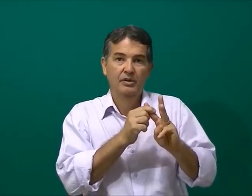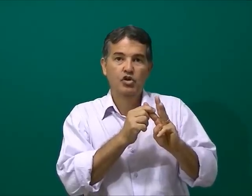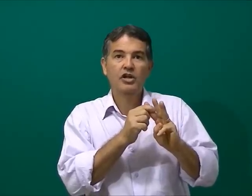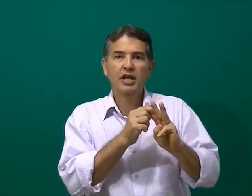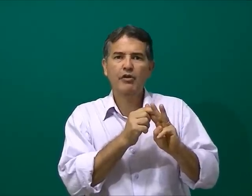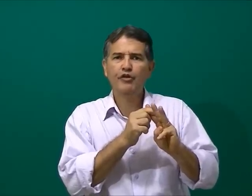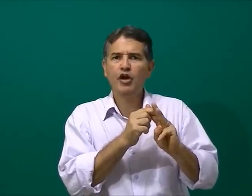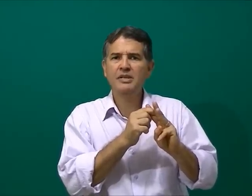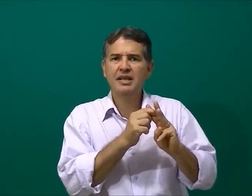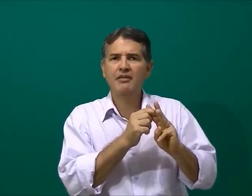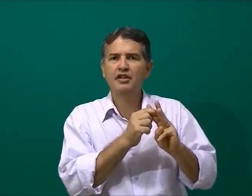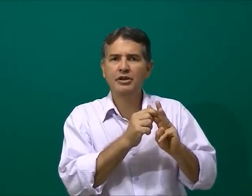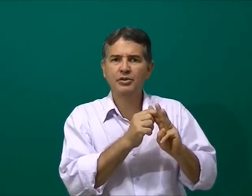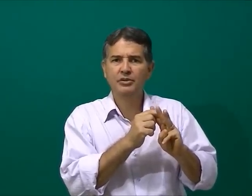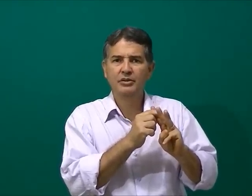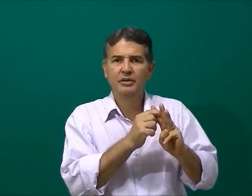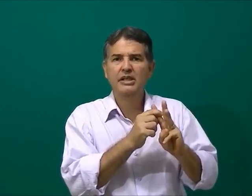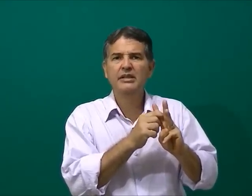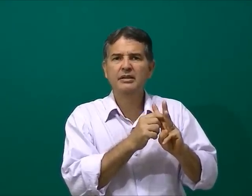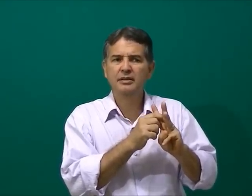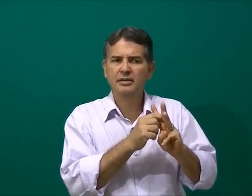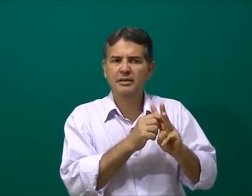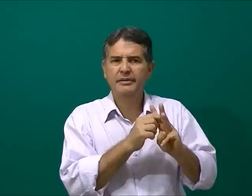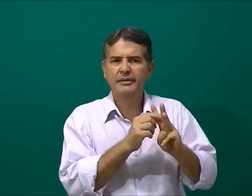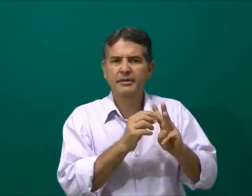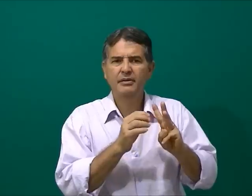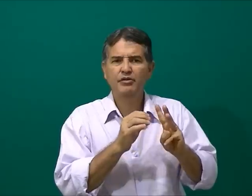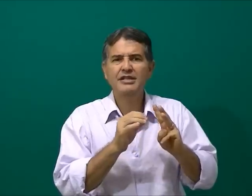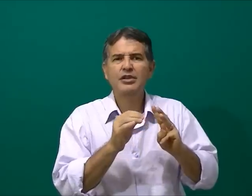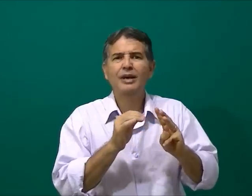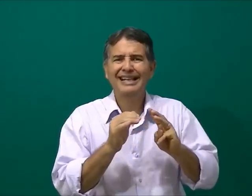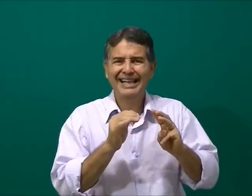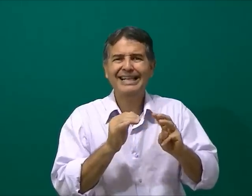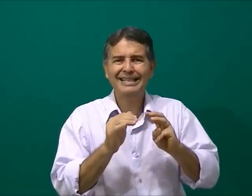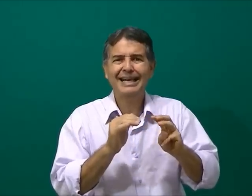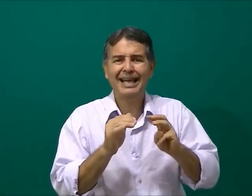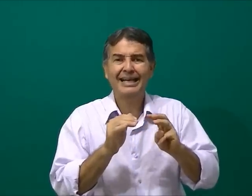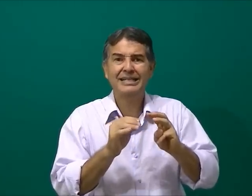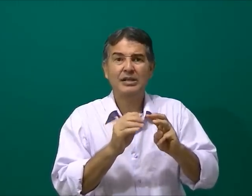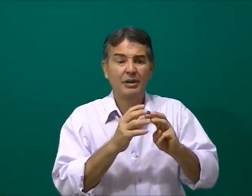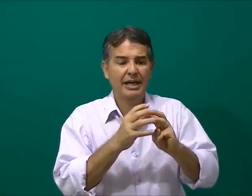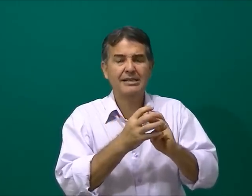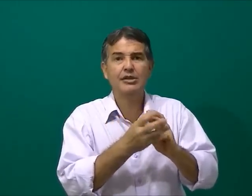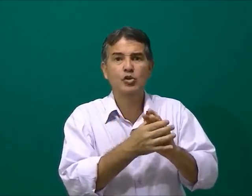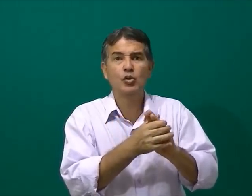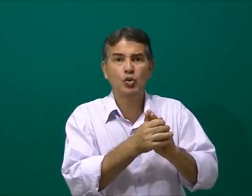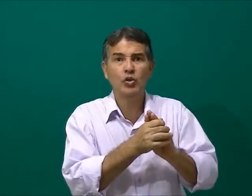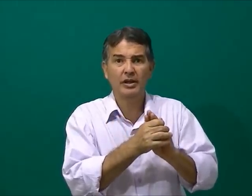Só que eu fui observando e fazendo a crítica em relação a essa estrutura